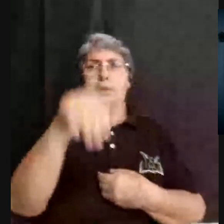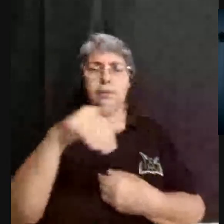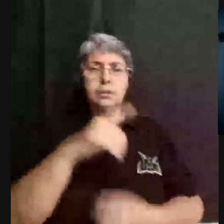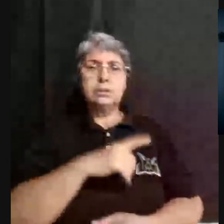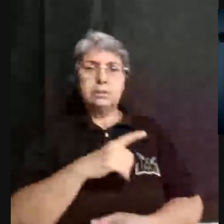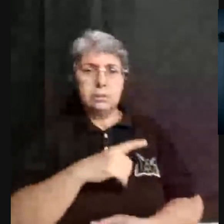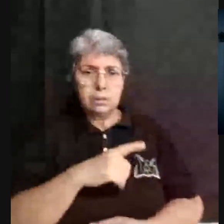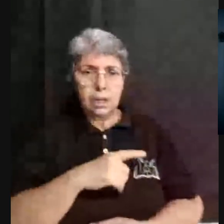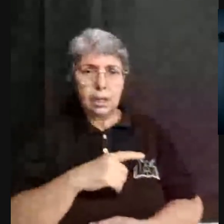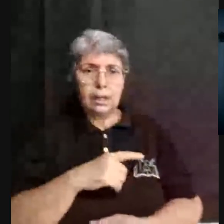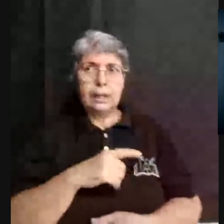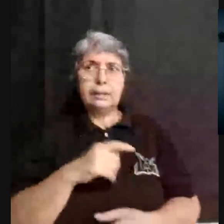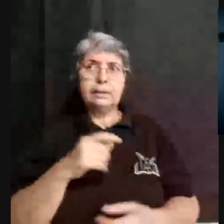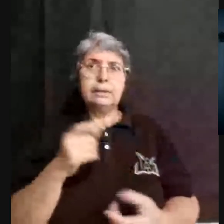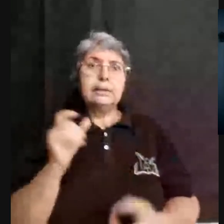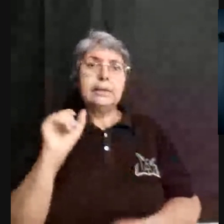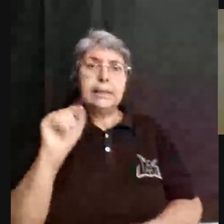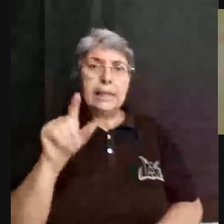Cristo.